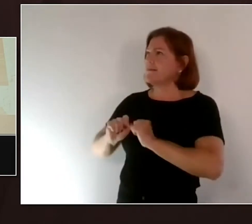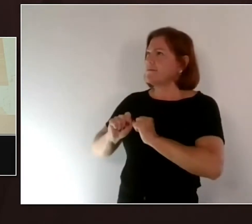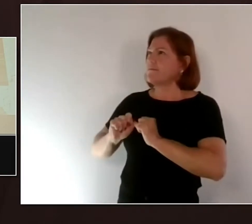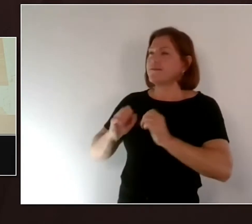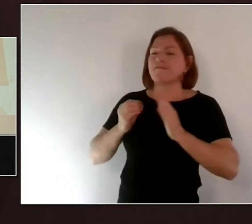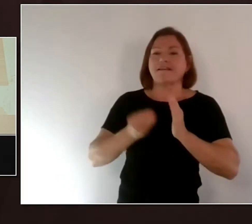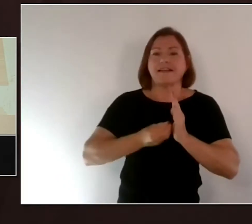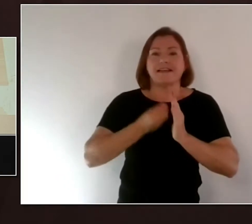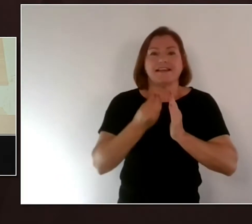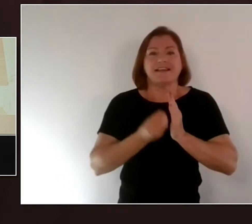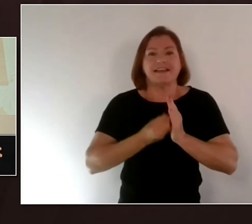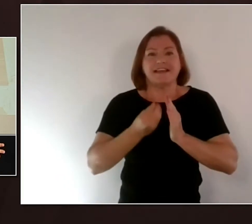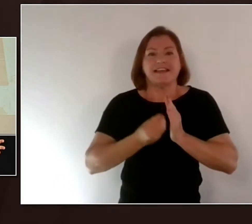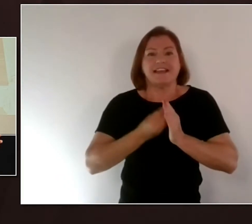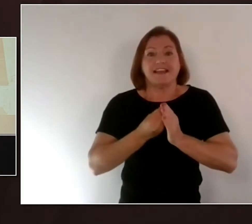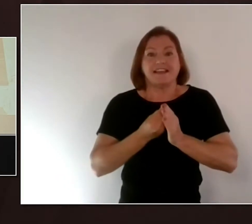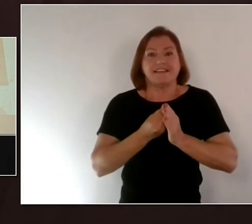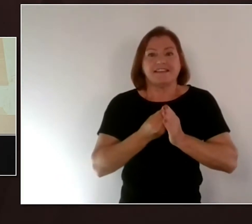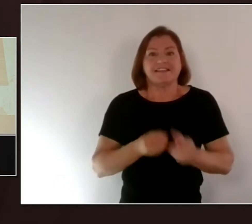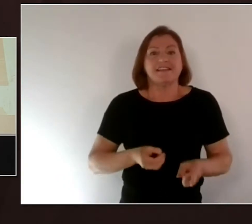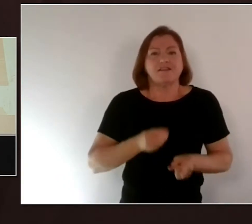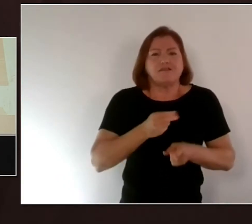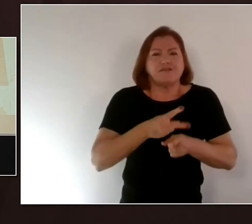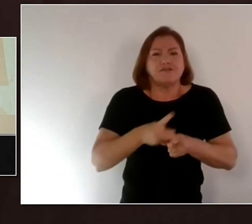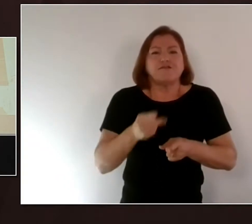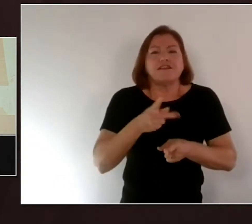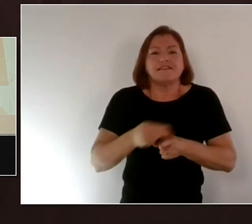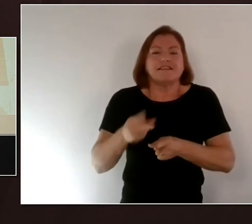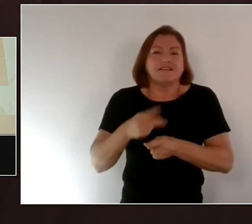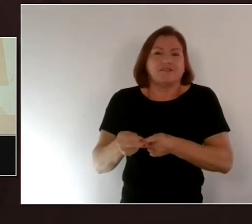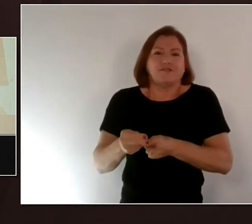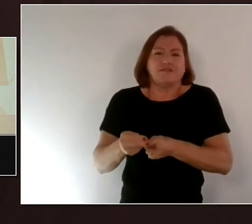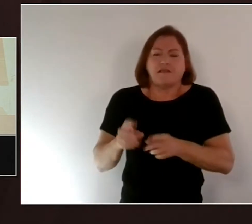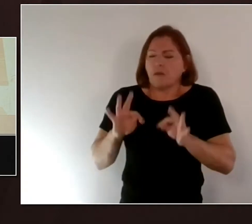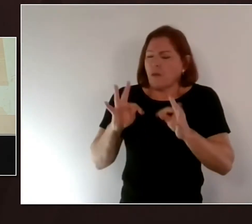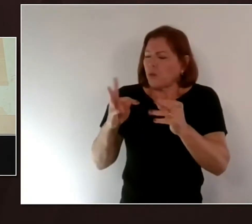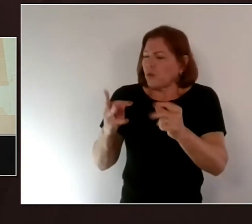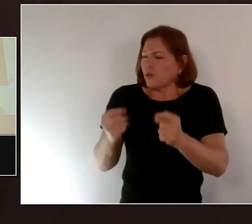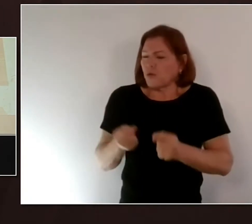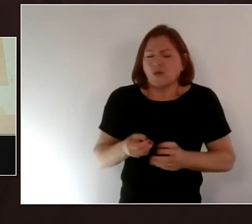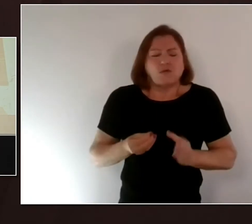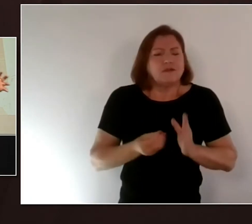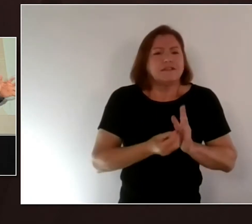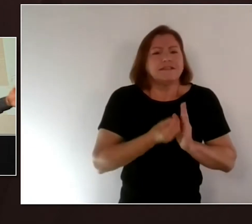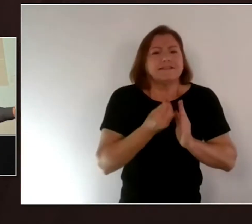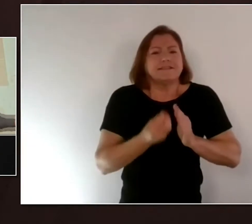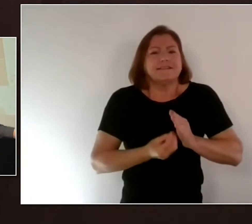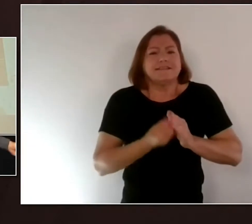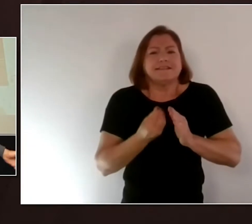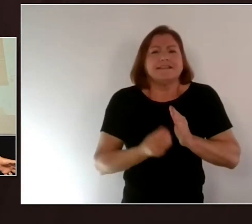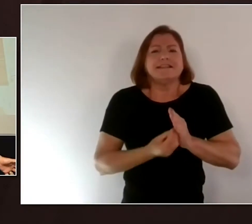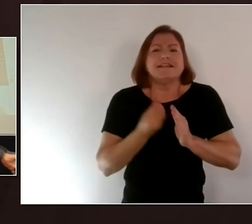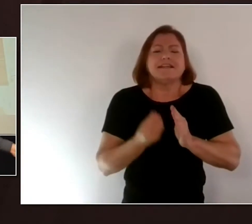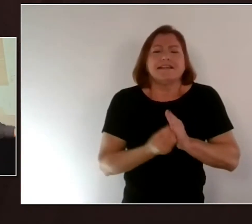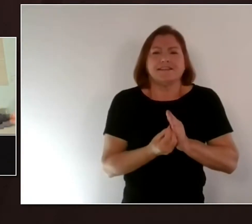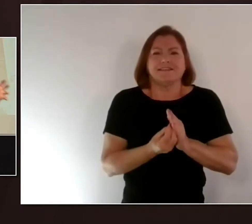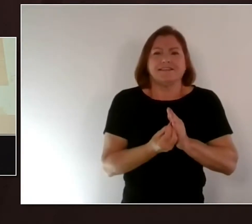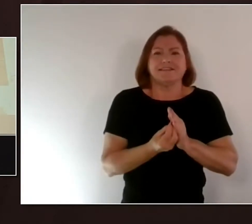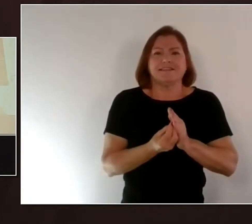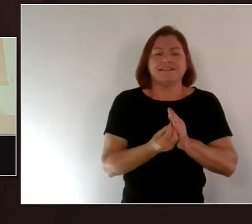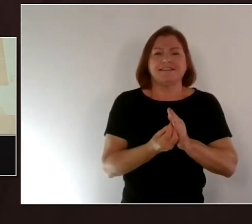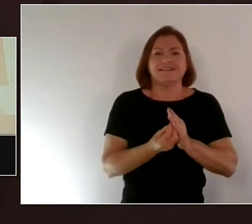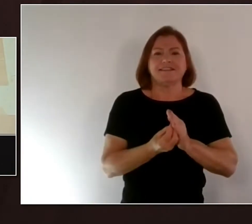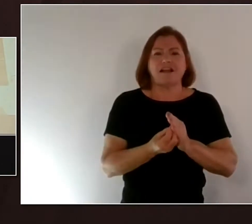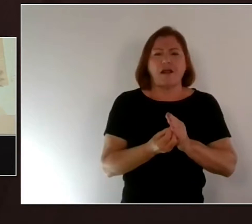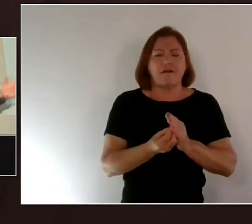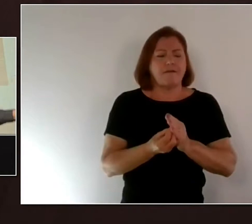vencedores. Portanto, irmãos, a igreja, toda a igreja é composta por todos os cristãos